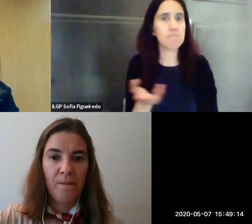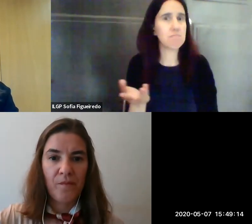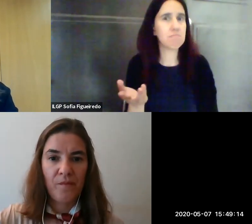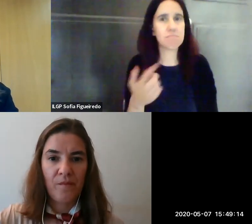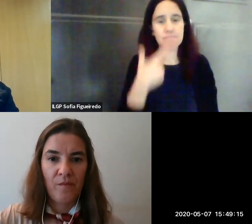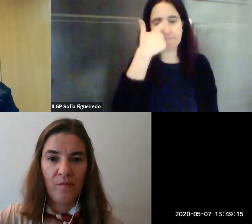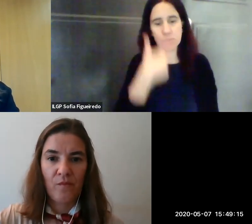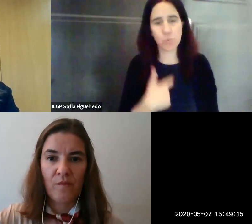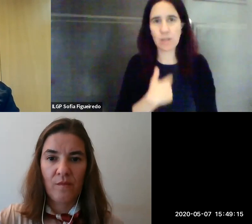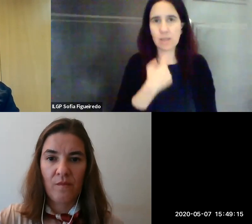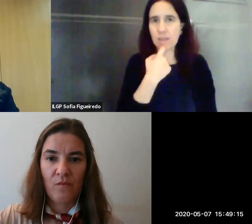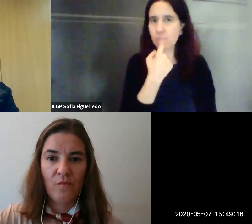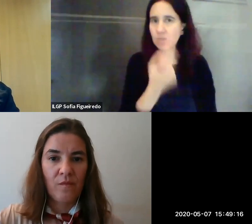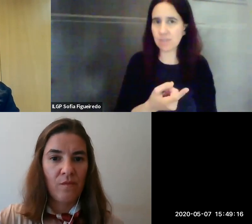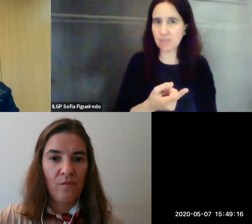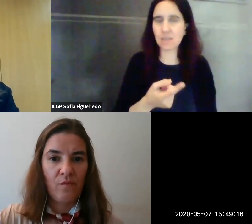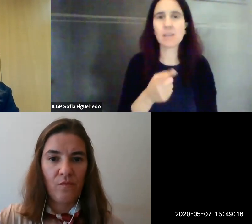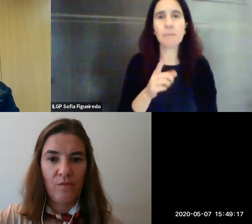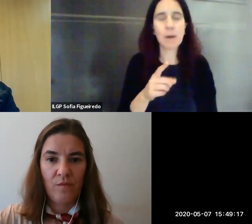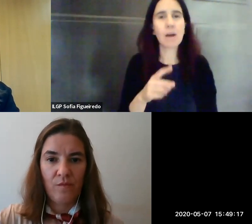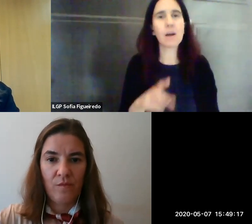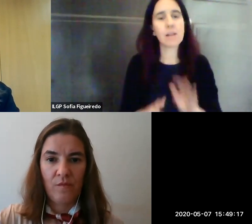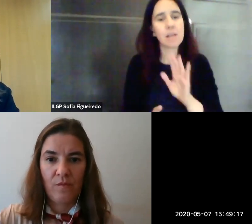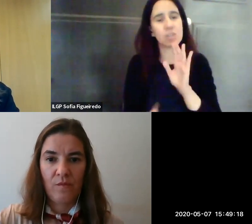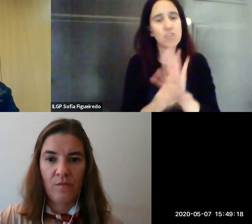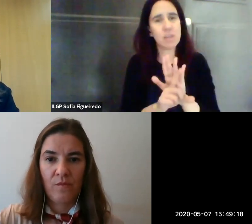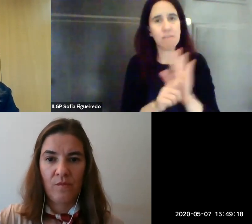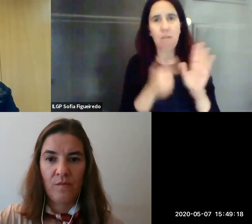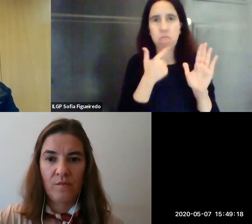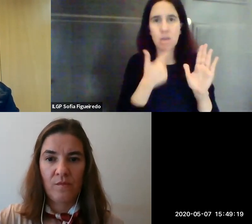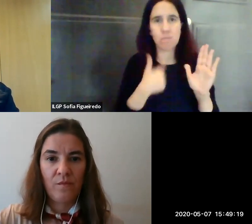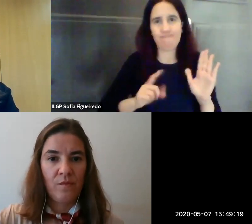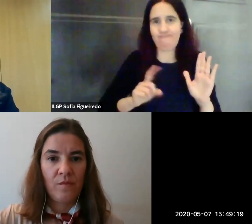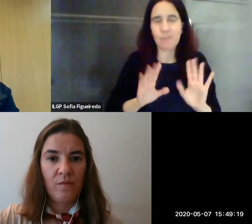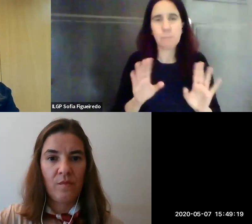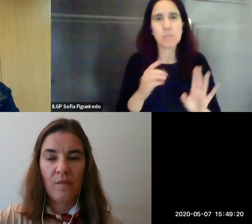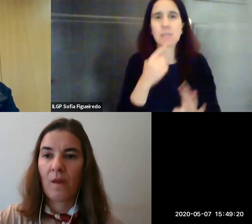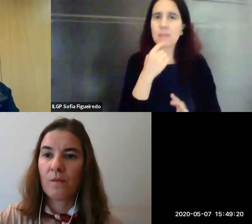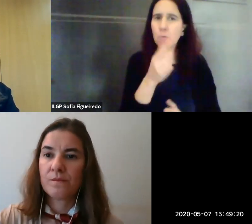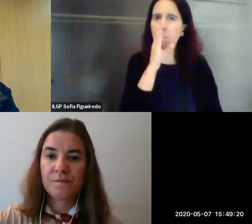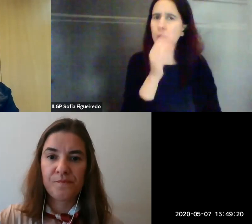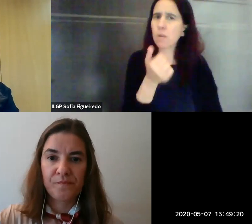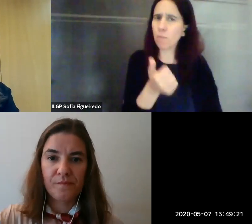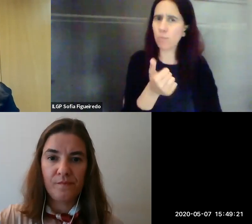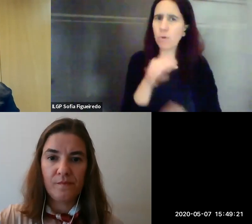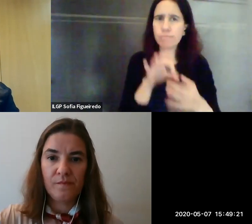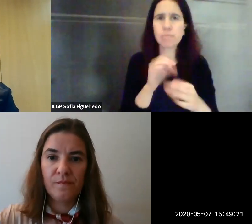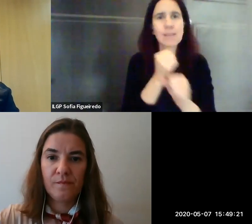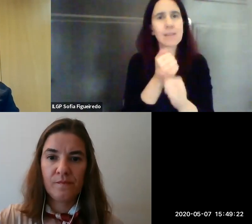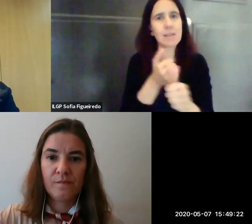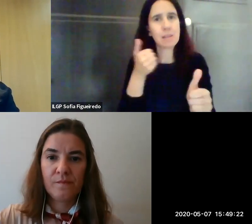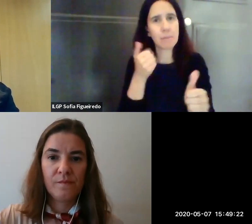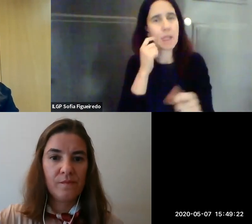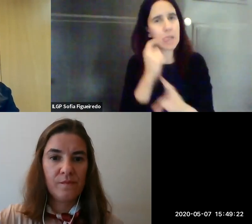pessoal, digamos assim, e não pela componente legislativa que me ultrapassa, eu diria que é uma boa prática em termos de ambiente de teletrabalho manter